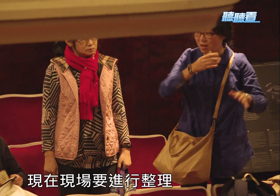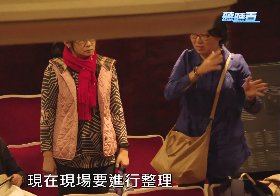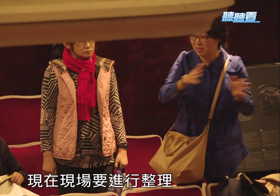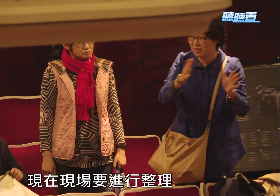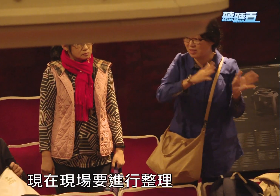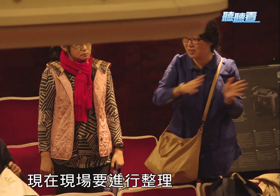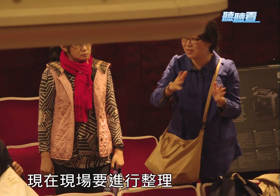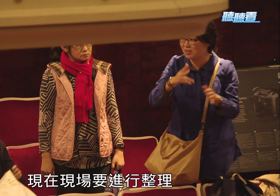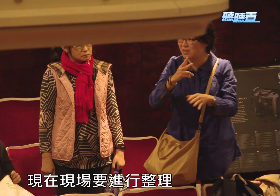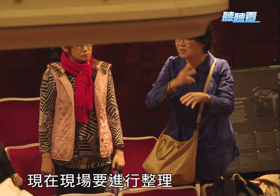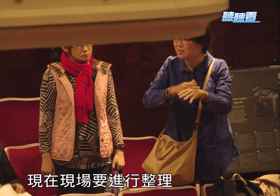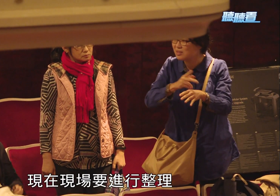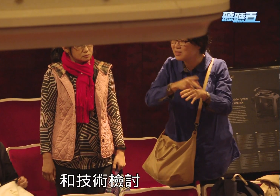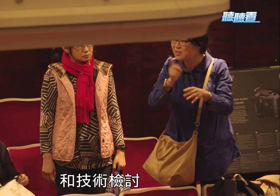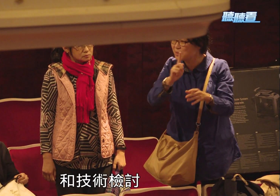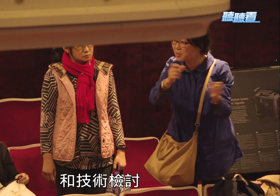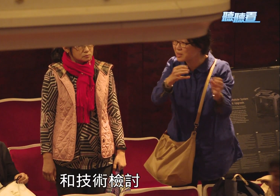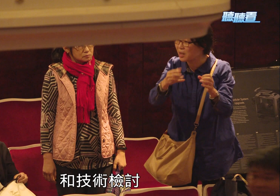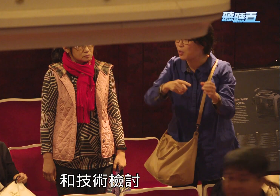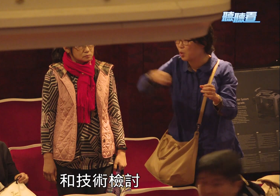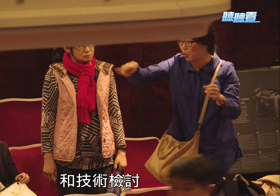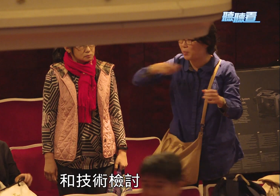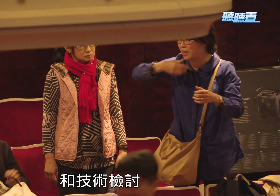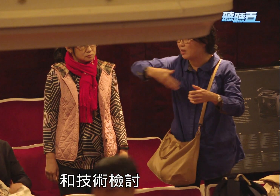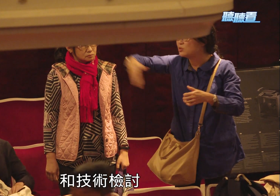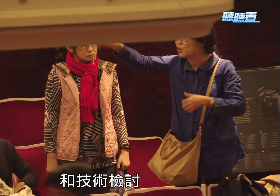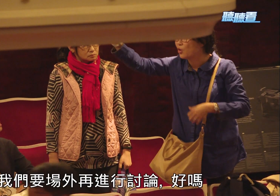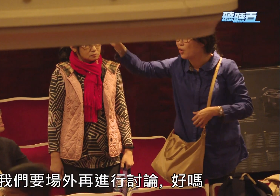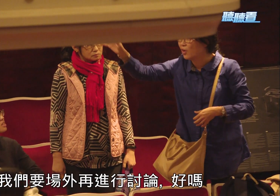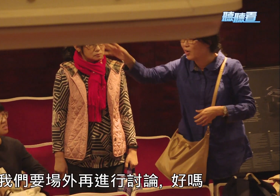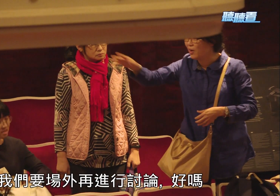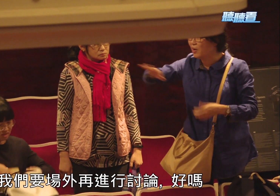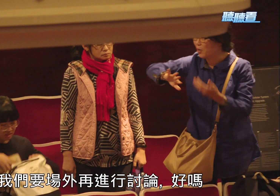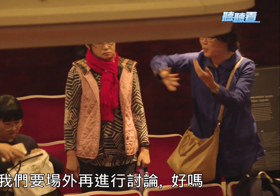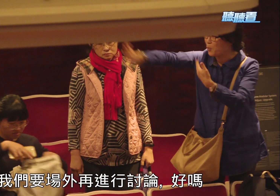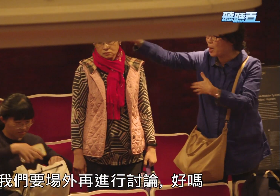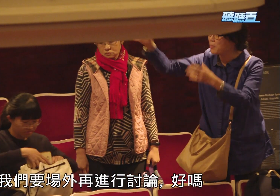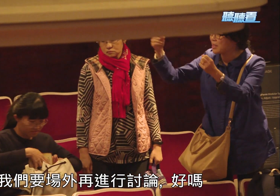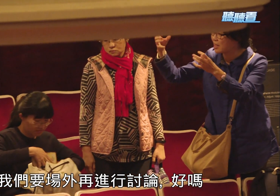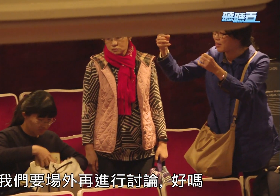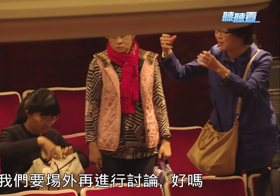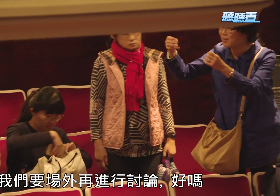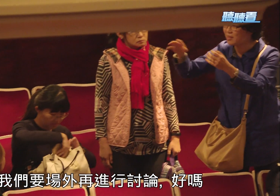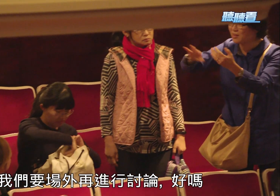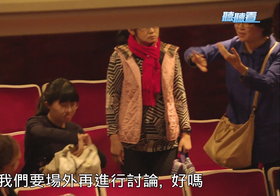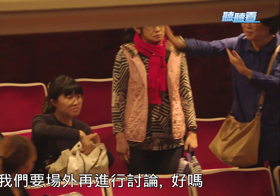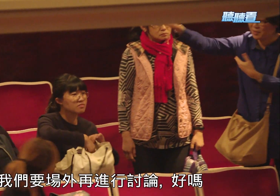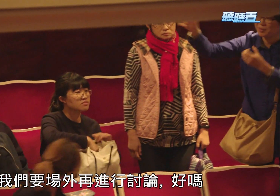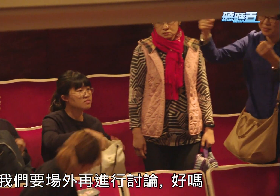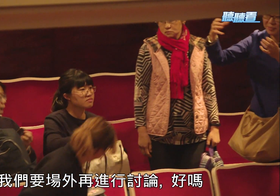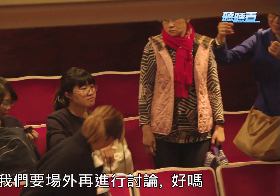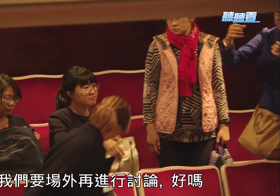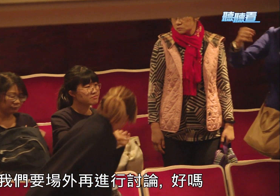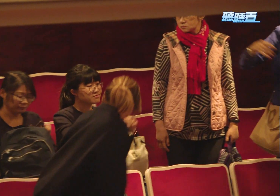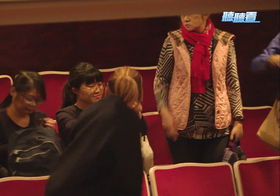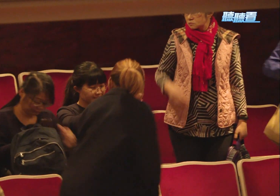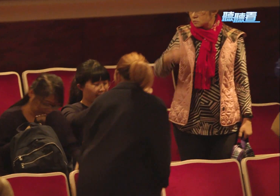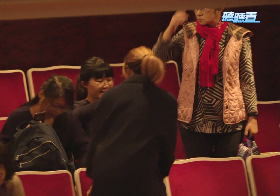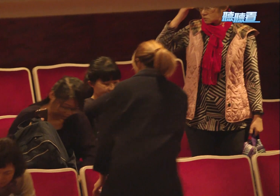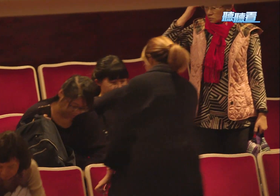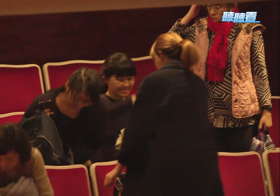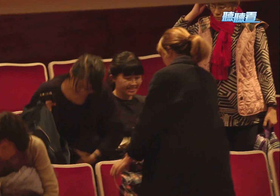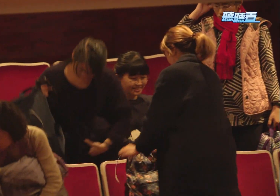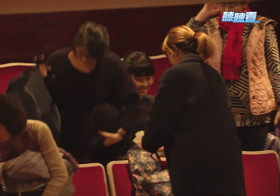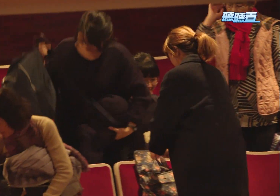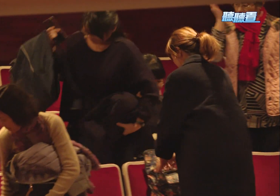现在呢，现场要进行整理和技术检讨，我们要到场外再进行讨论，好吗？